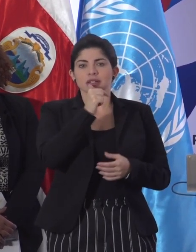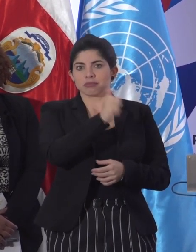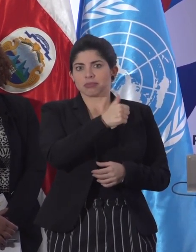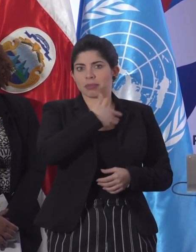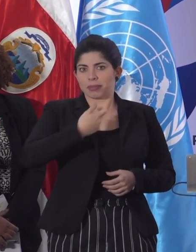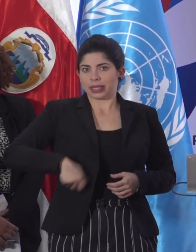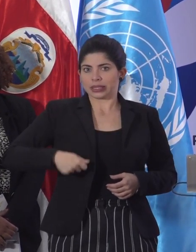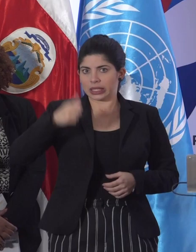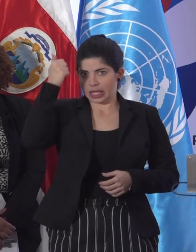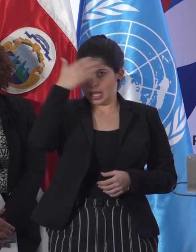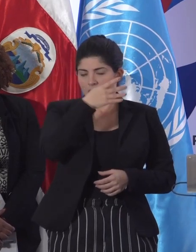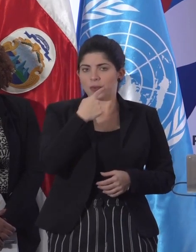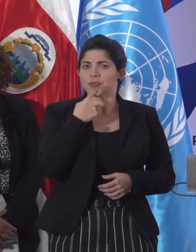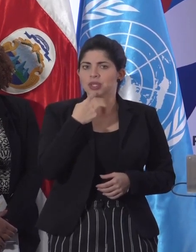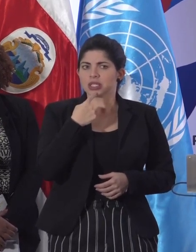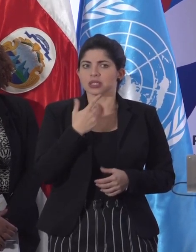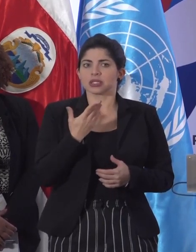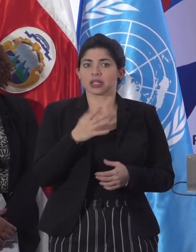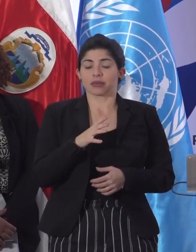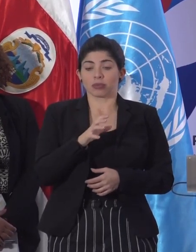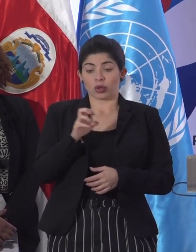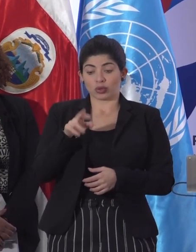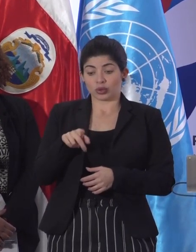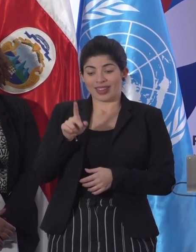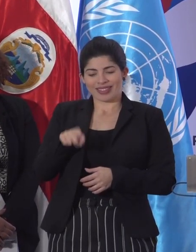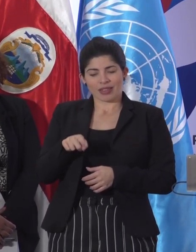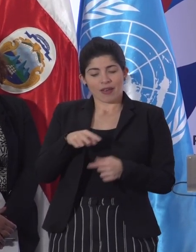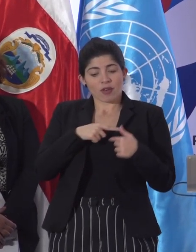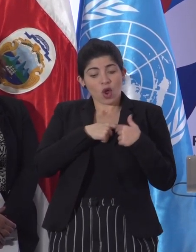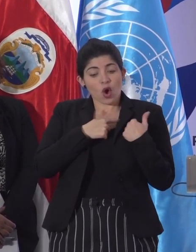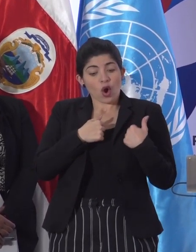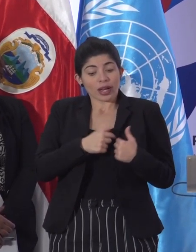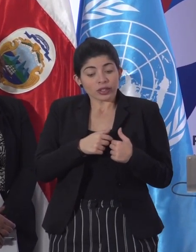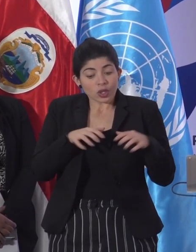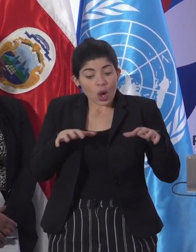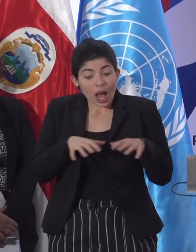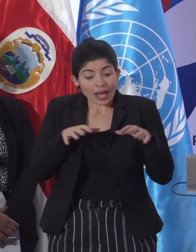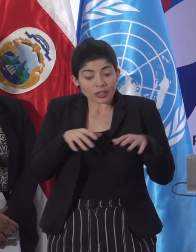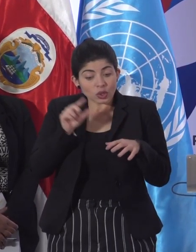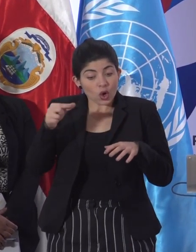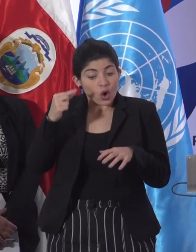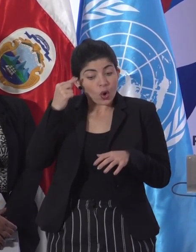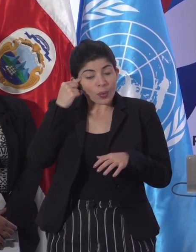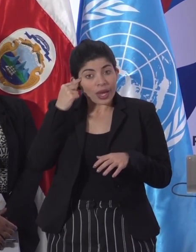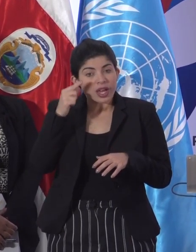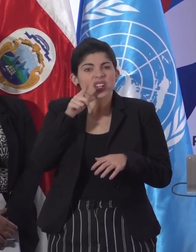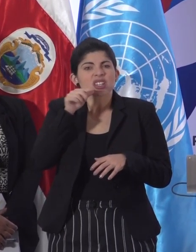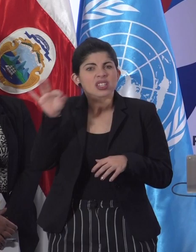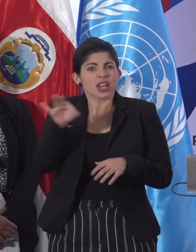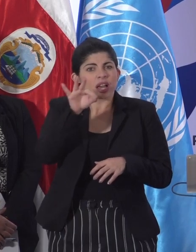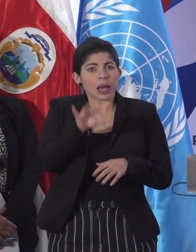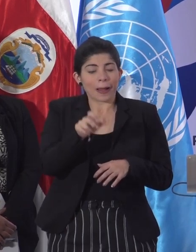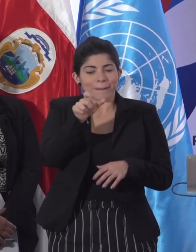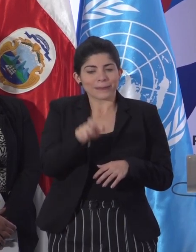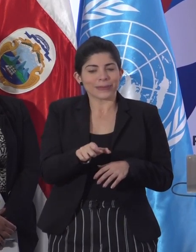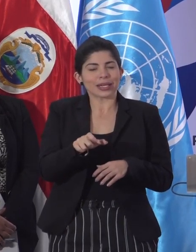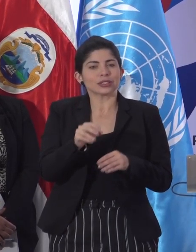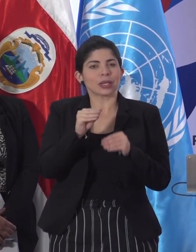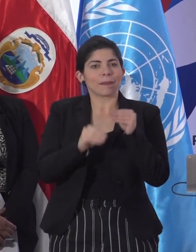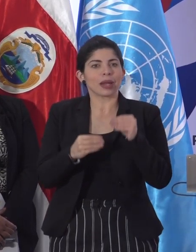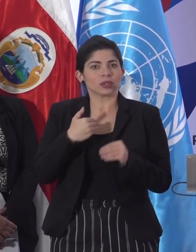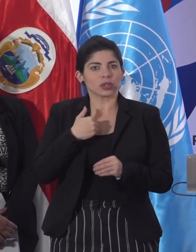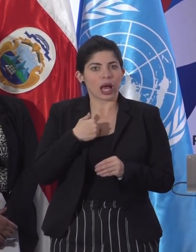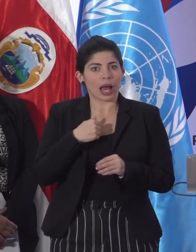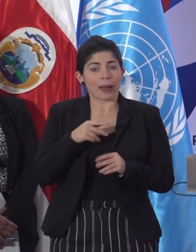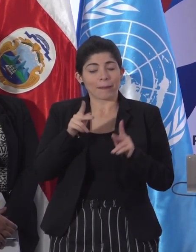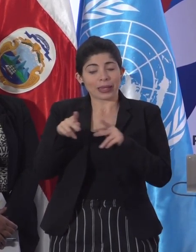Carlos Alvarado, es colocar en el corazón de la acción gubernamental a las personas que menos tienen, a quienes